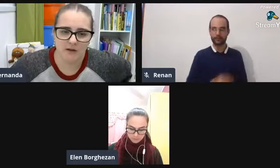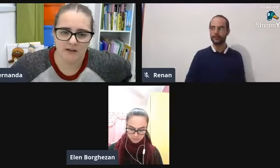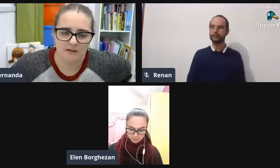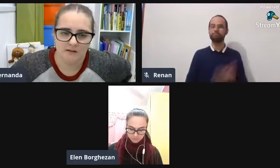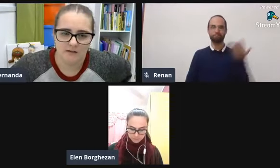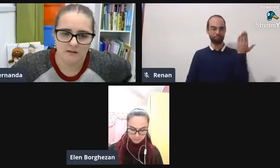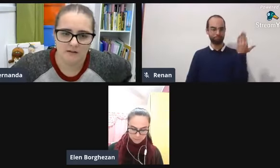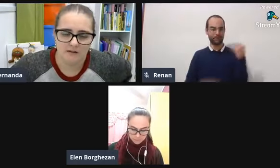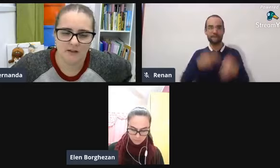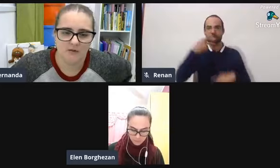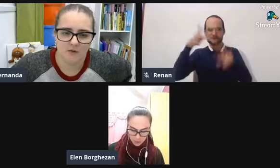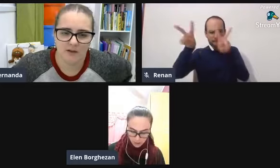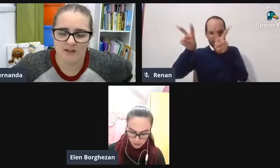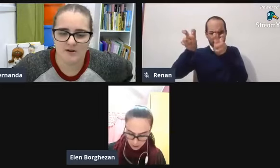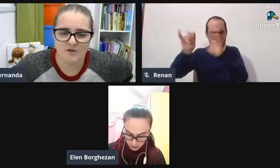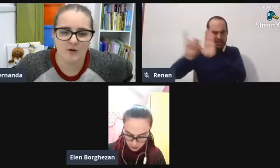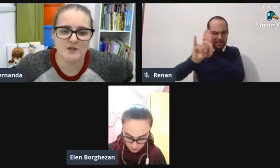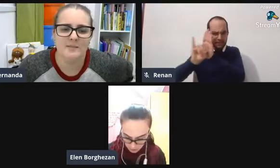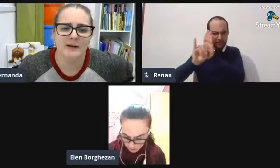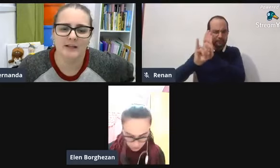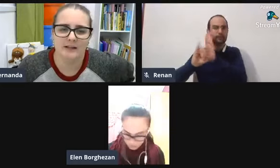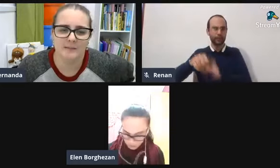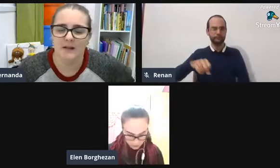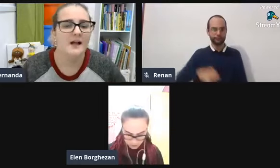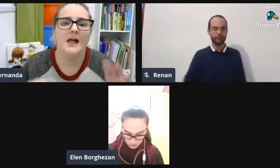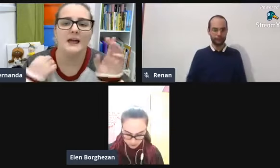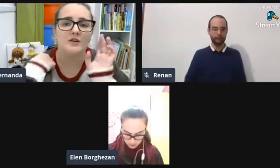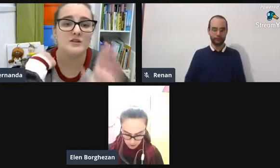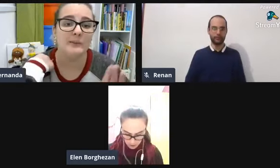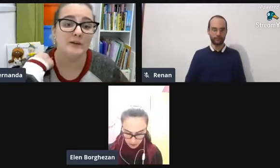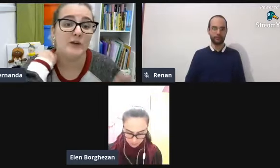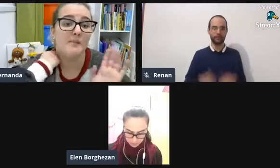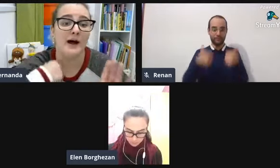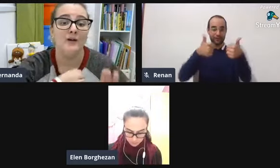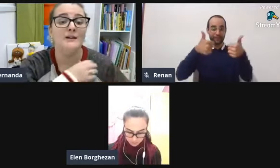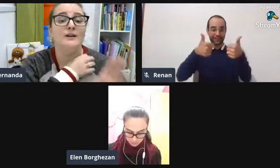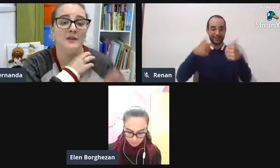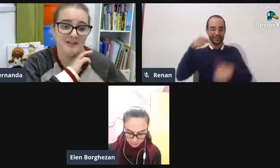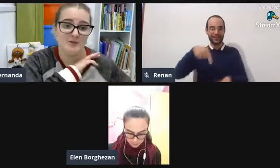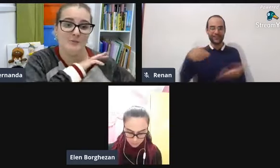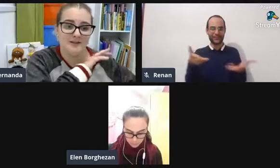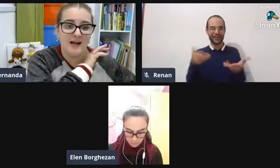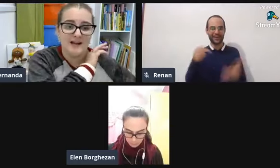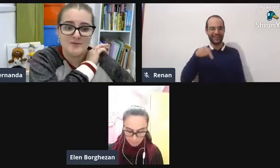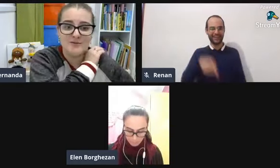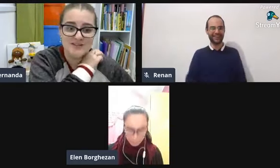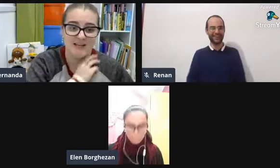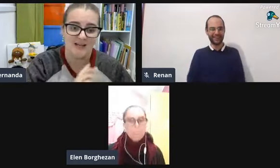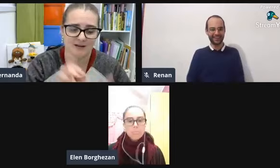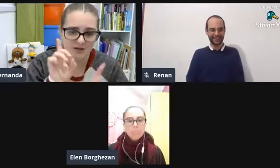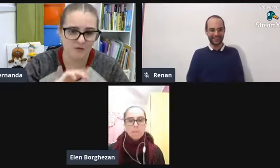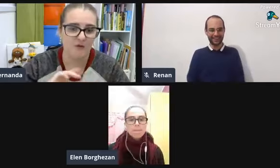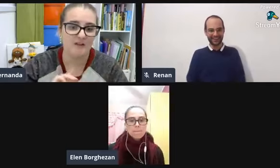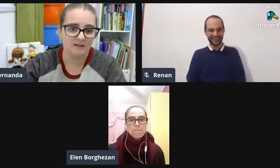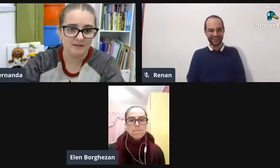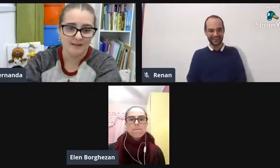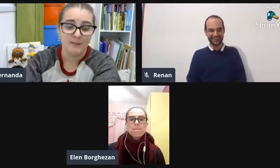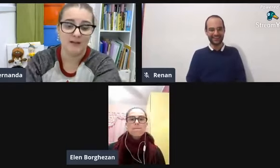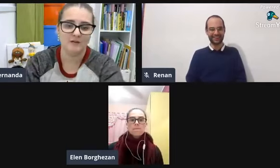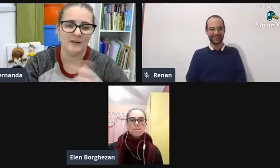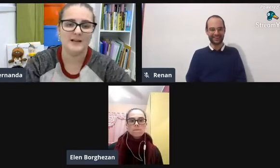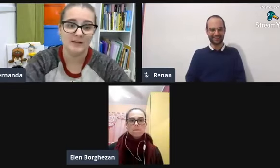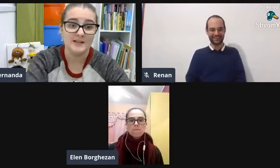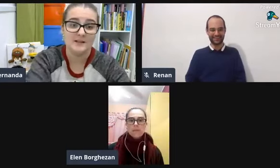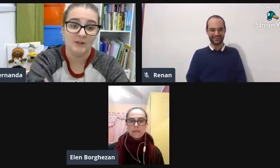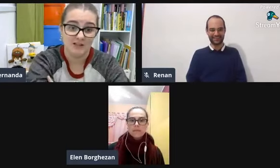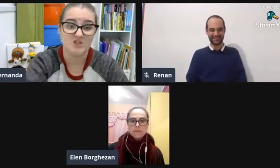identidade, não foi? Não foi aqui, eu acho que foi hoje de manhã. É que hoje de manhã eu dei uma aula que eu falei sobre a surdo-cegueira, e eu acho que foi de